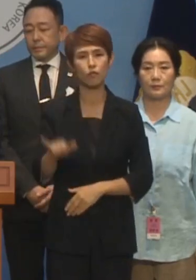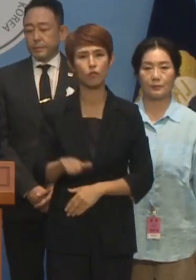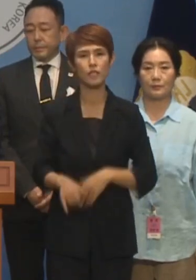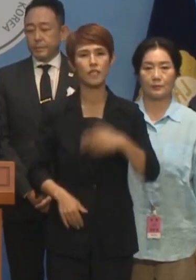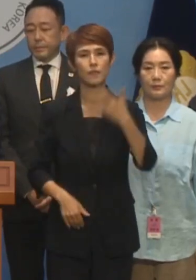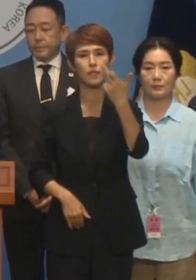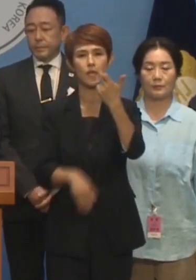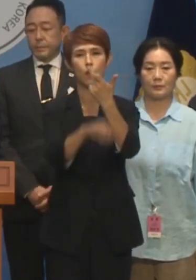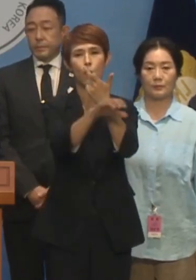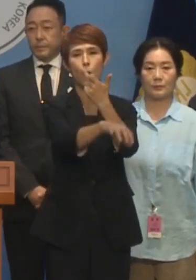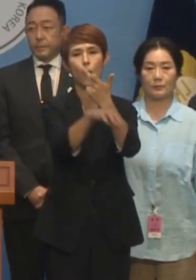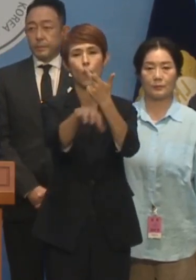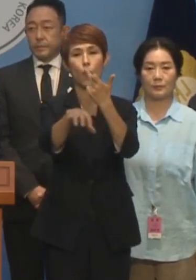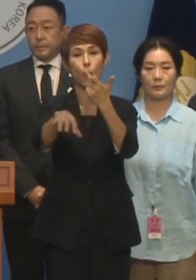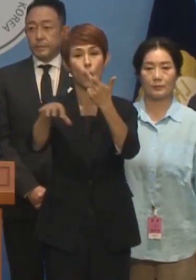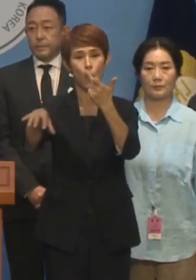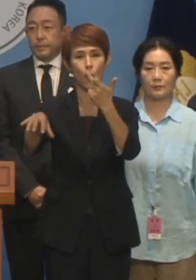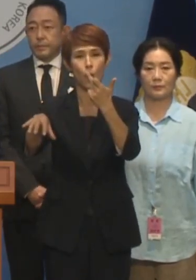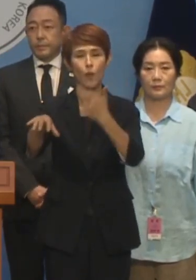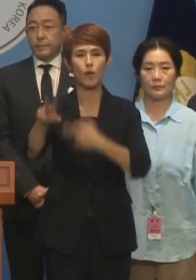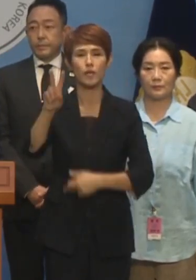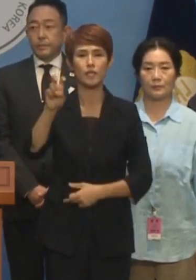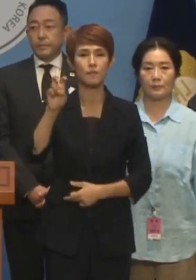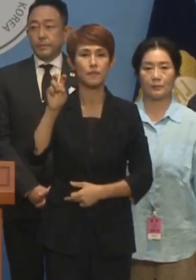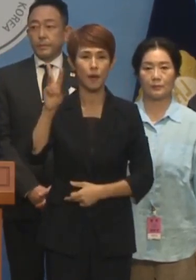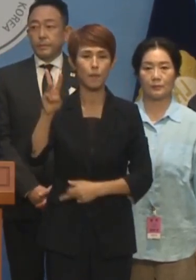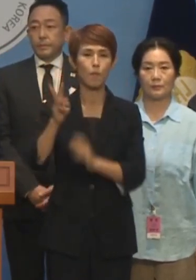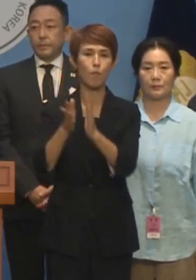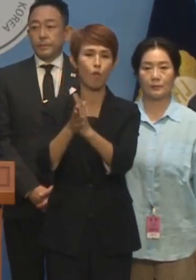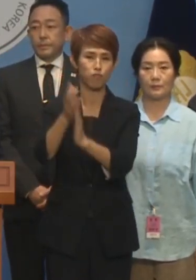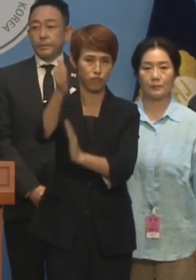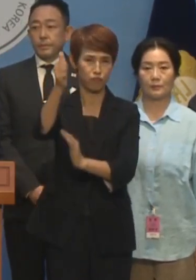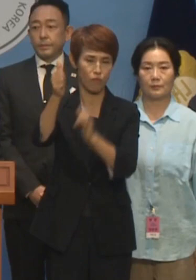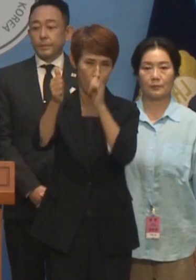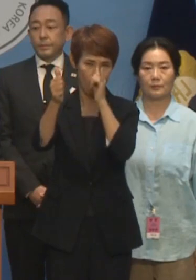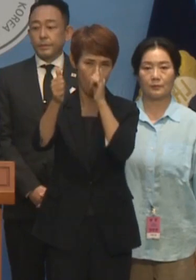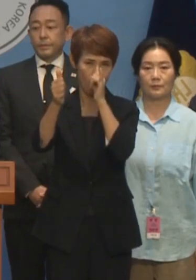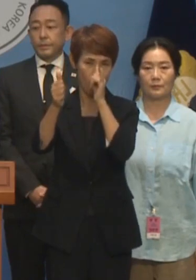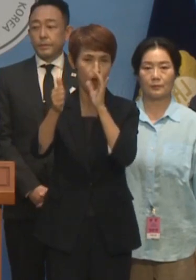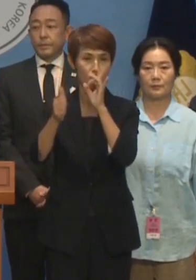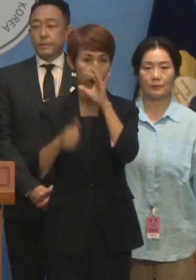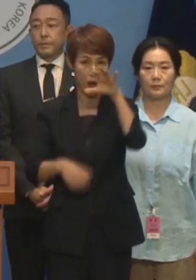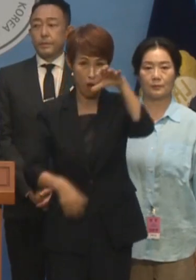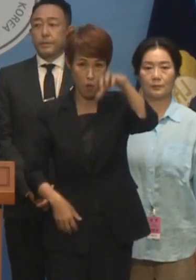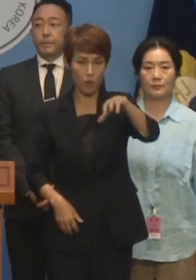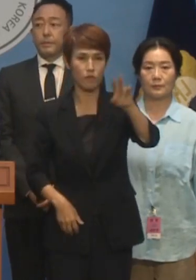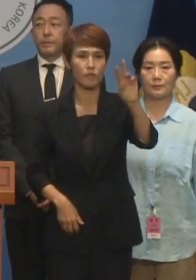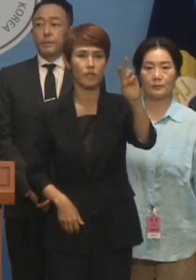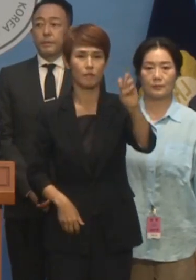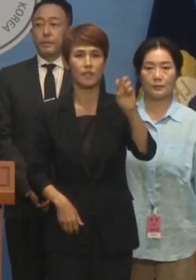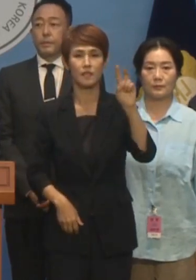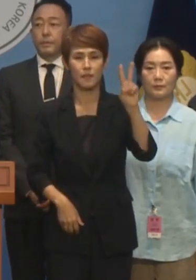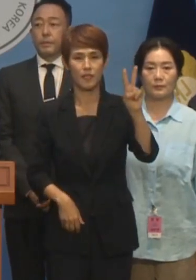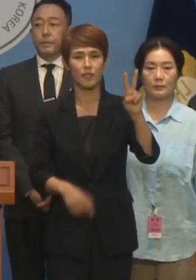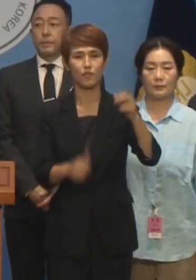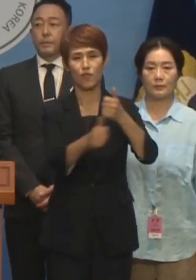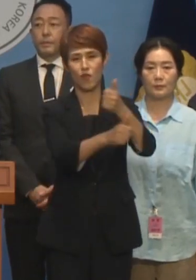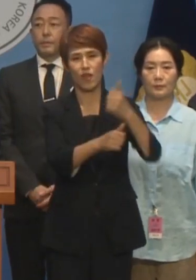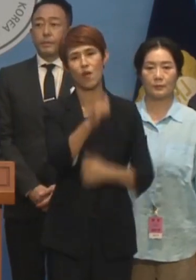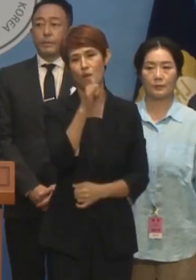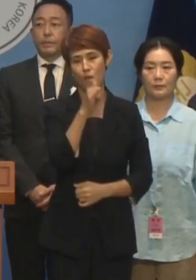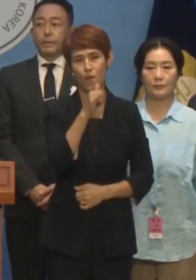17개 광역시도에 23개 본부와 중앙에는 32개의 직능위원회를